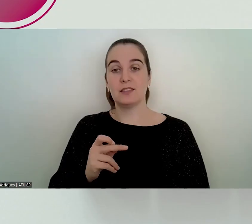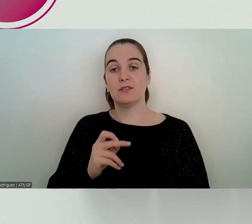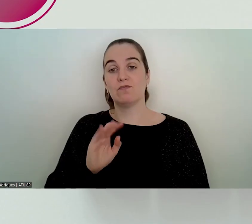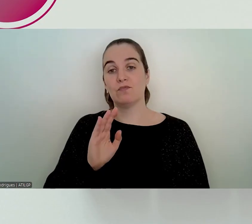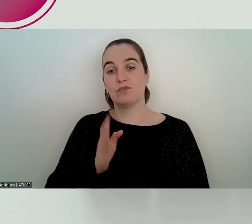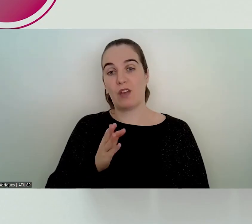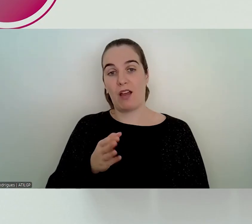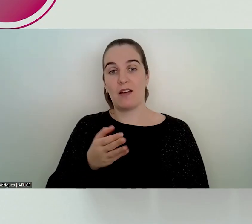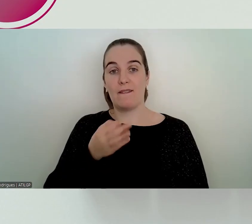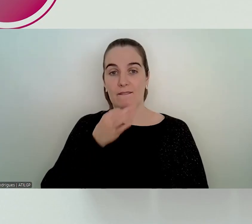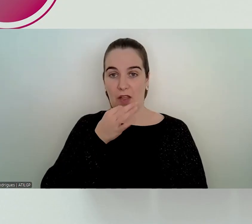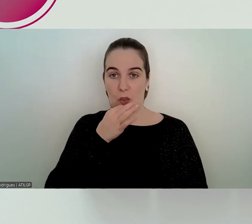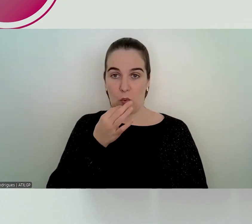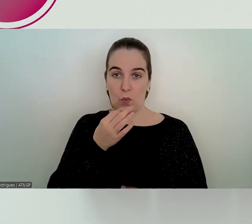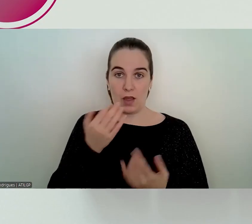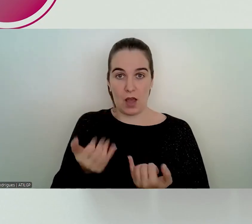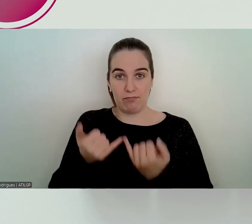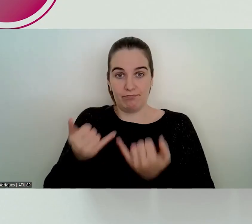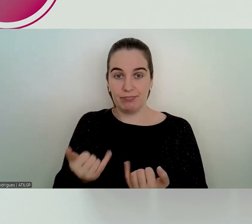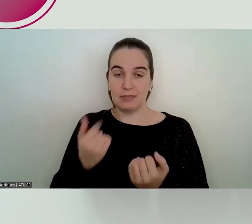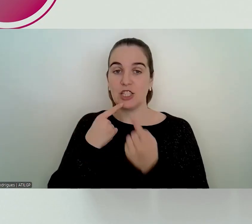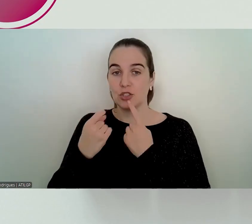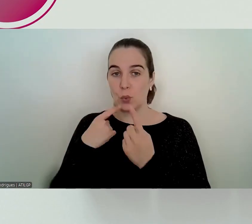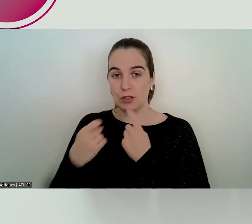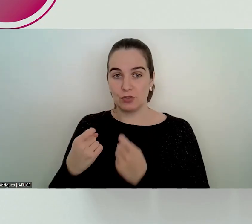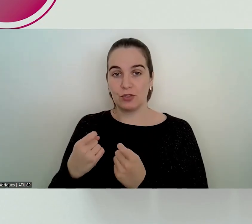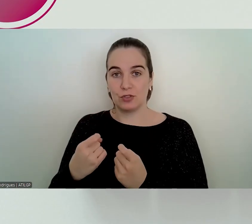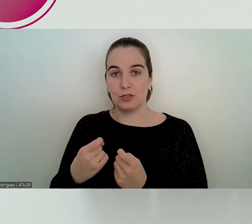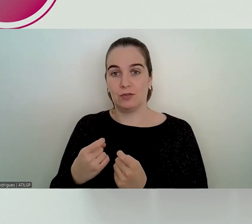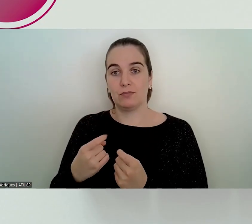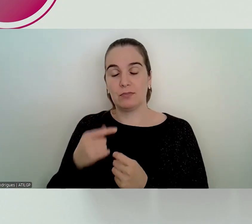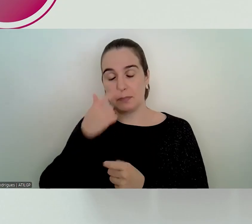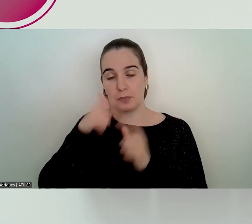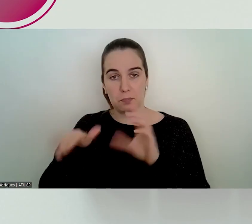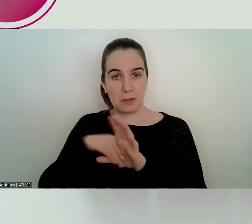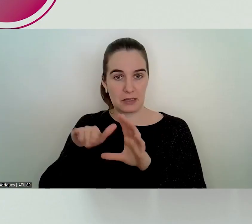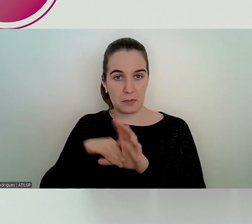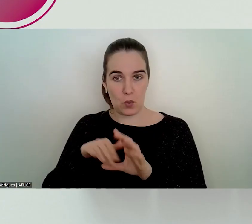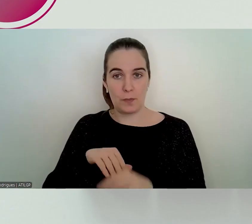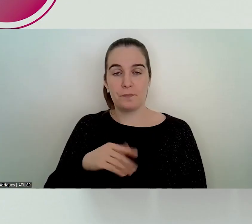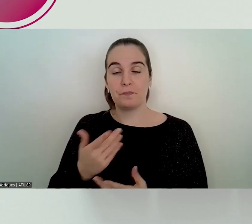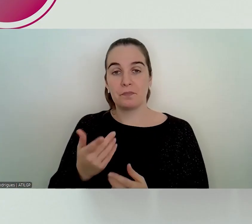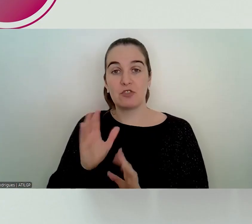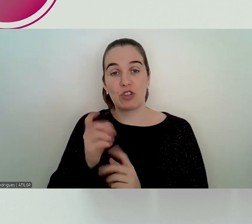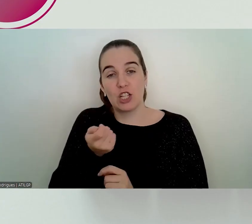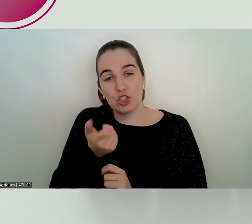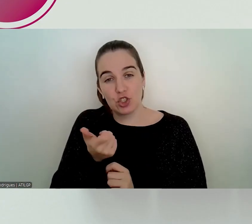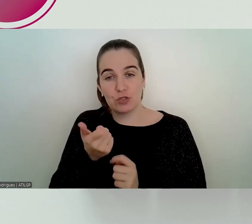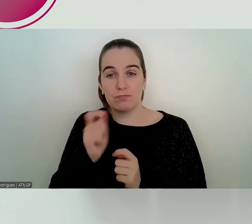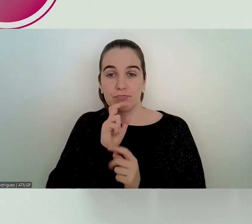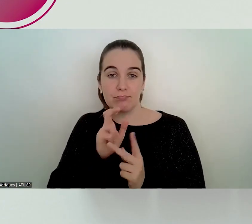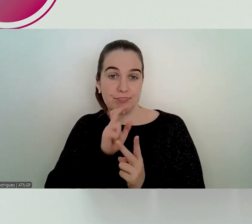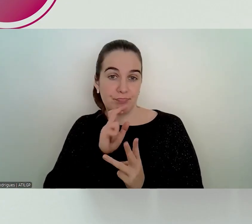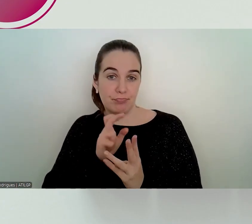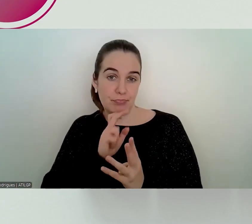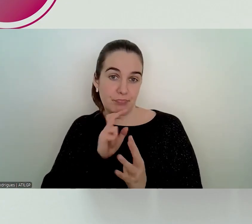passando agora, no fundo, às questões colocadas pelos participantes neste webinar, Sr. Professor acabou por, de alguma forma, abordar